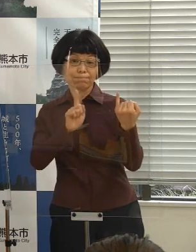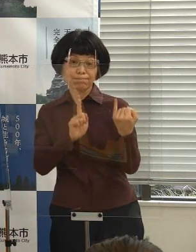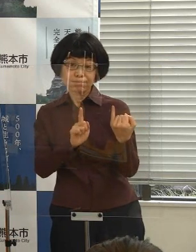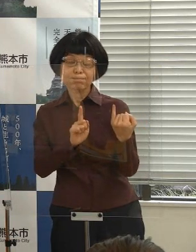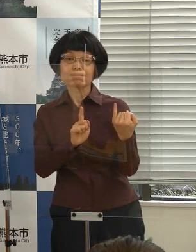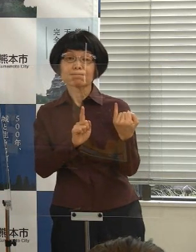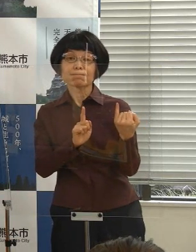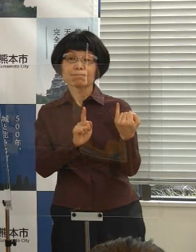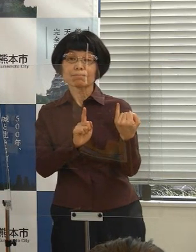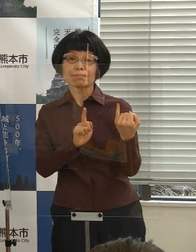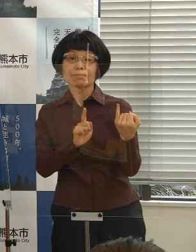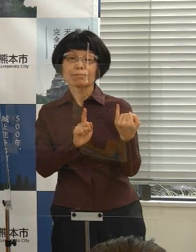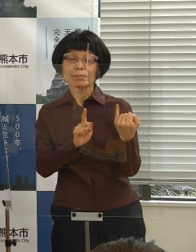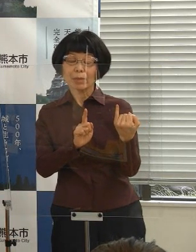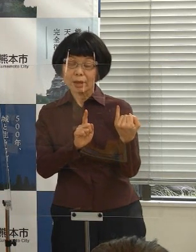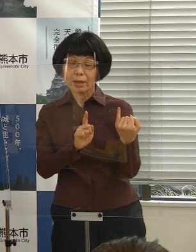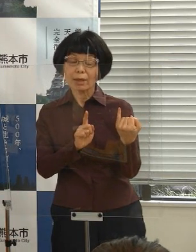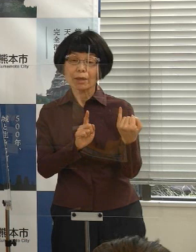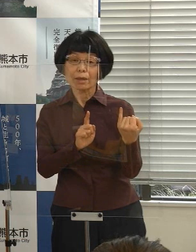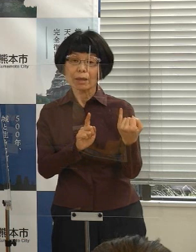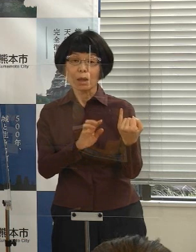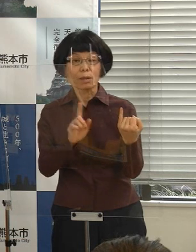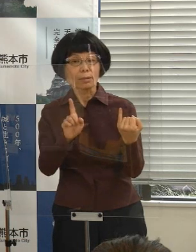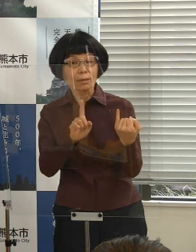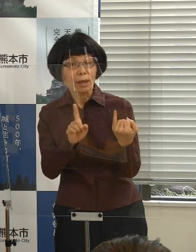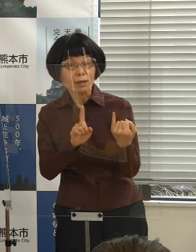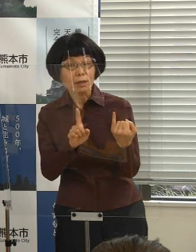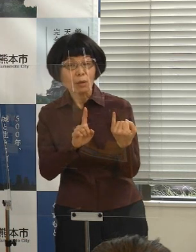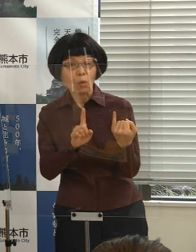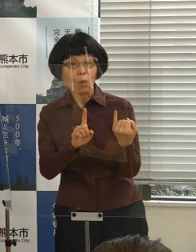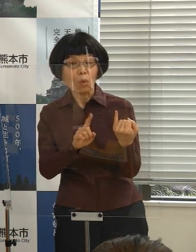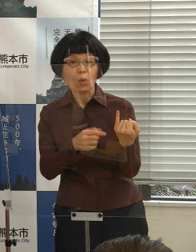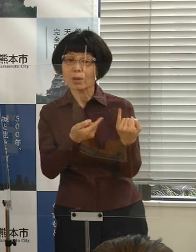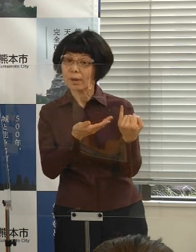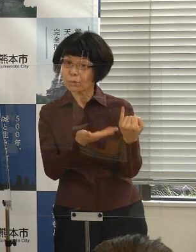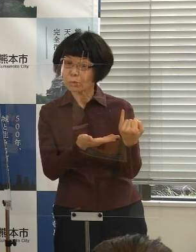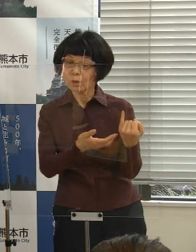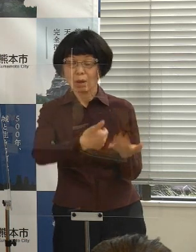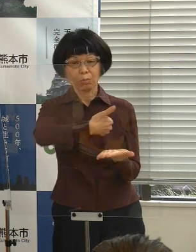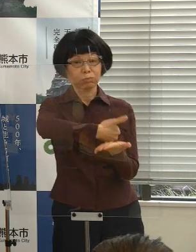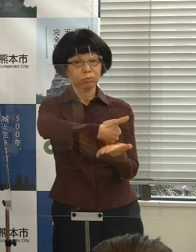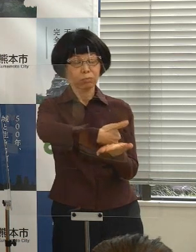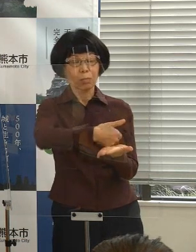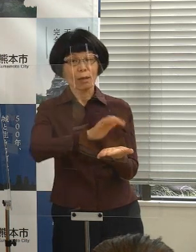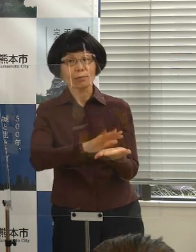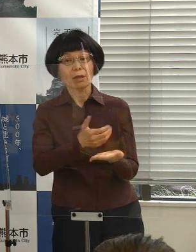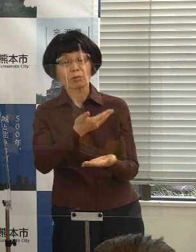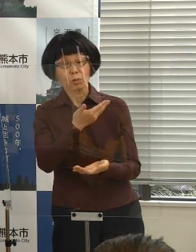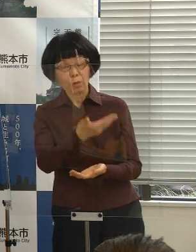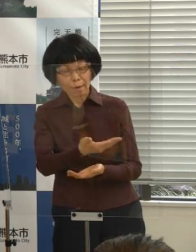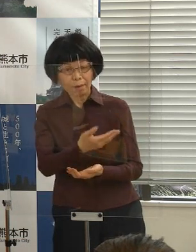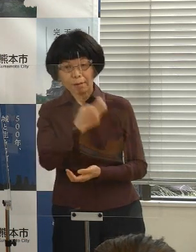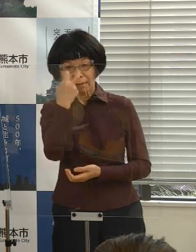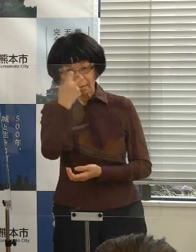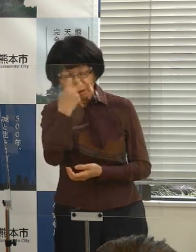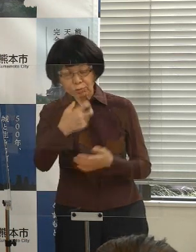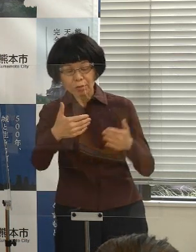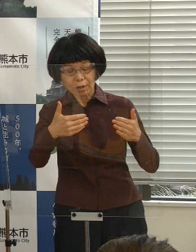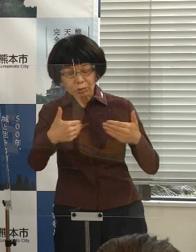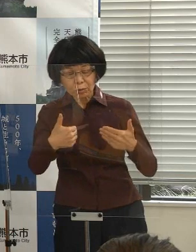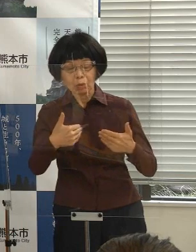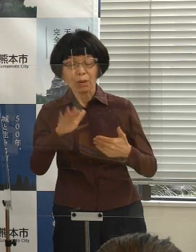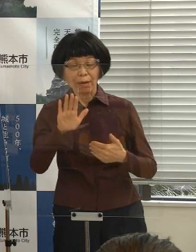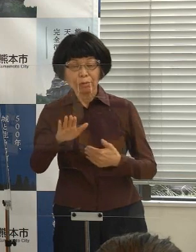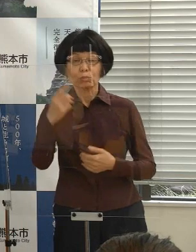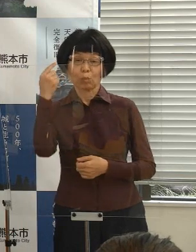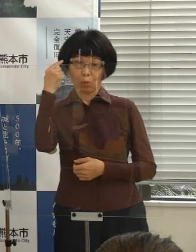て、そういった何を妊婦さんが求められているのかというのを確認する必要があるかなというふうに思っ